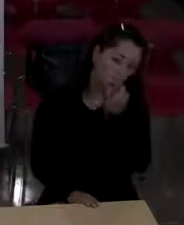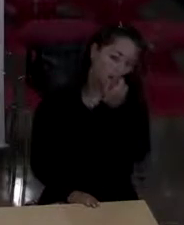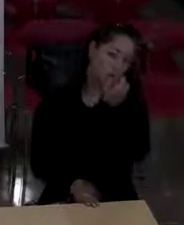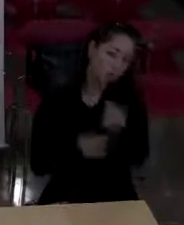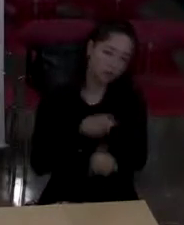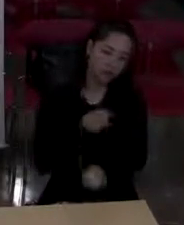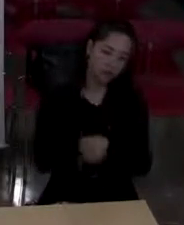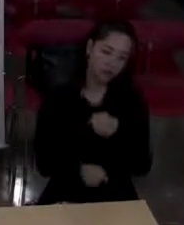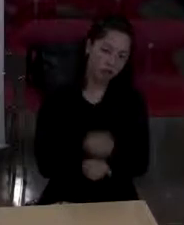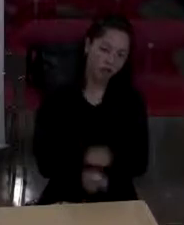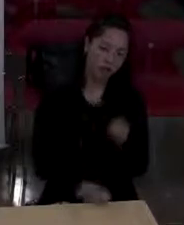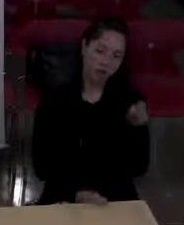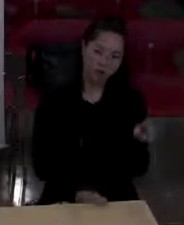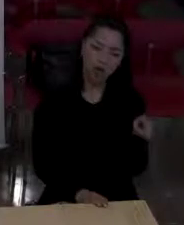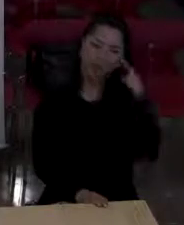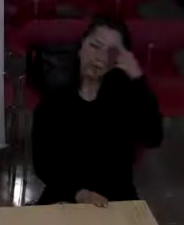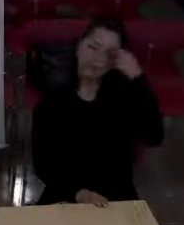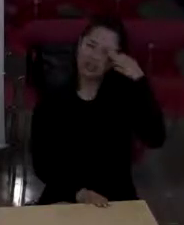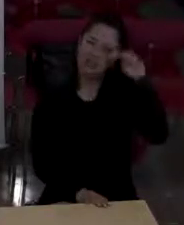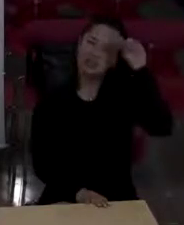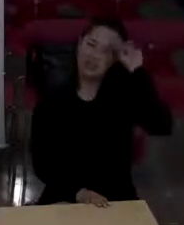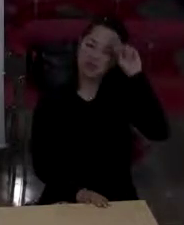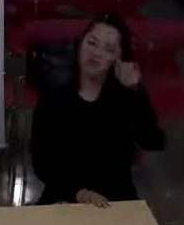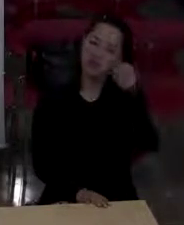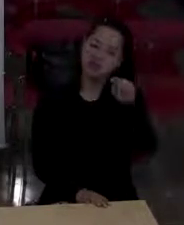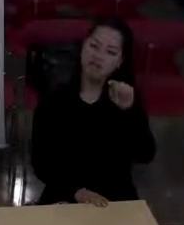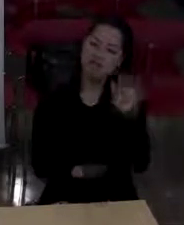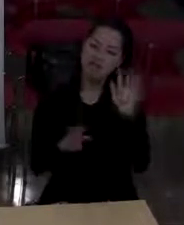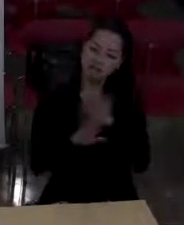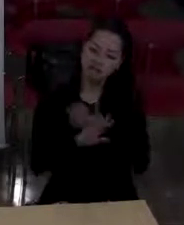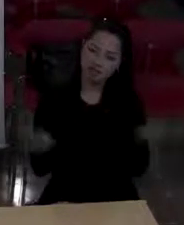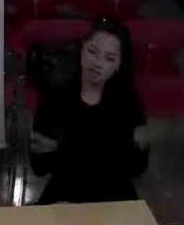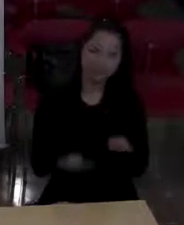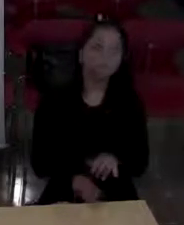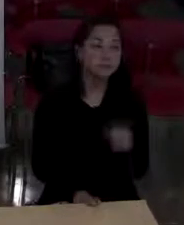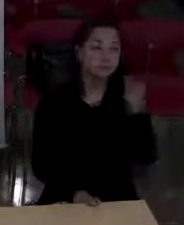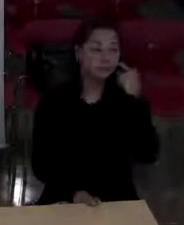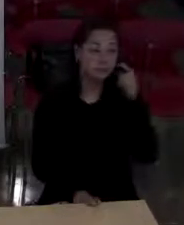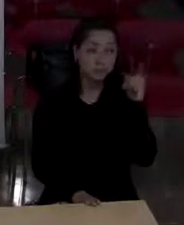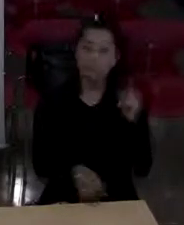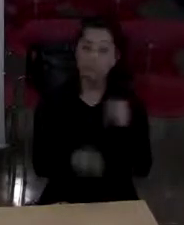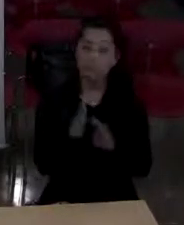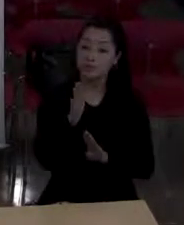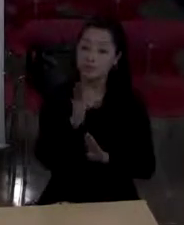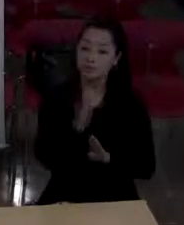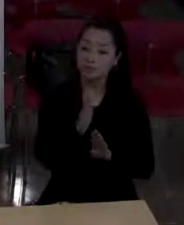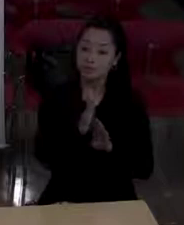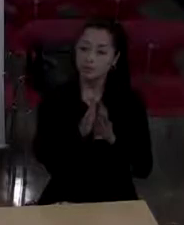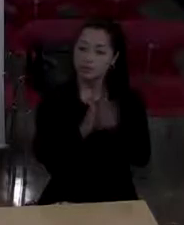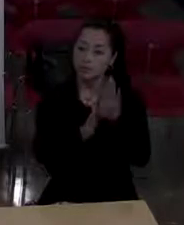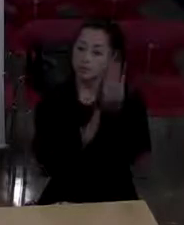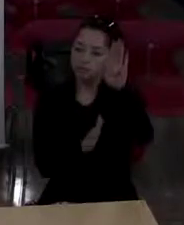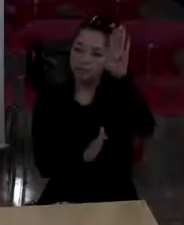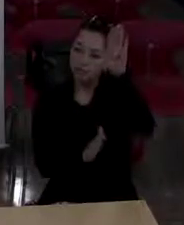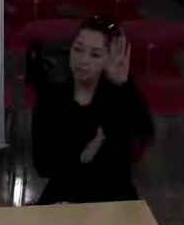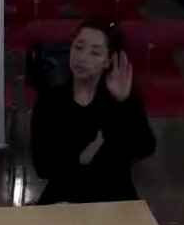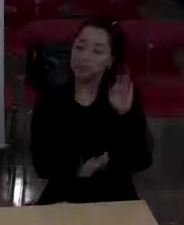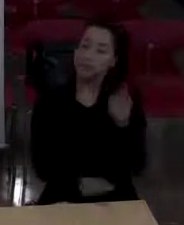una intensidad baja. Vamos viendo en el desarrollo, como ustedes lo están viendo, que en la medida que el bebé tiene menos edad,